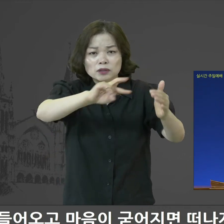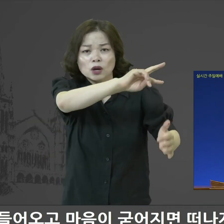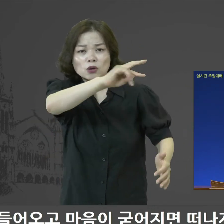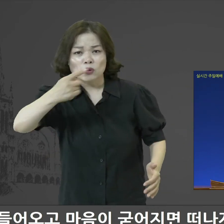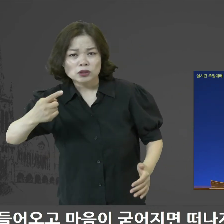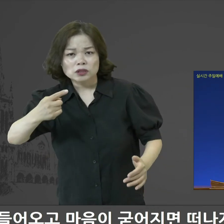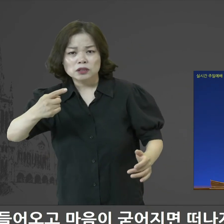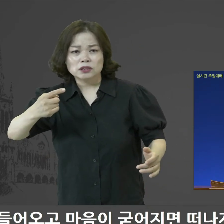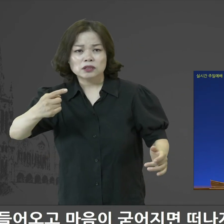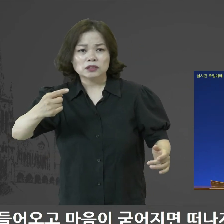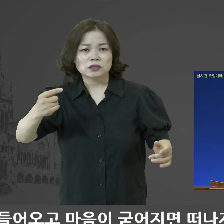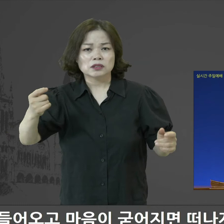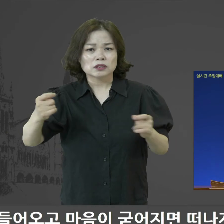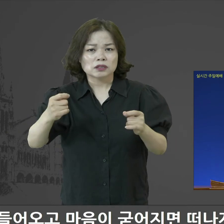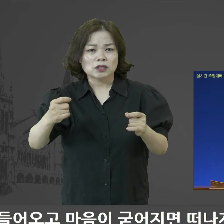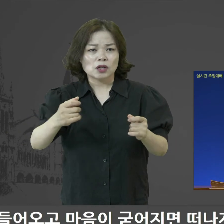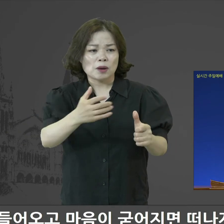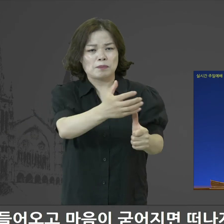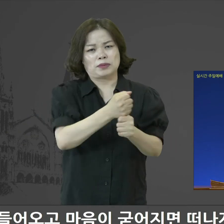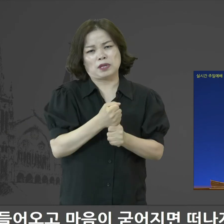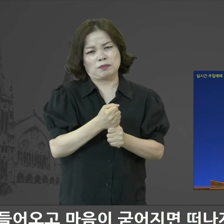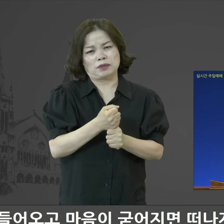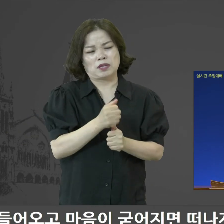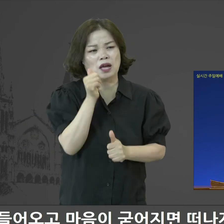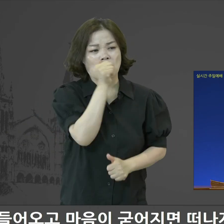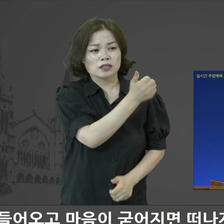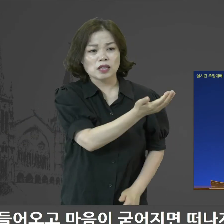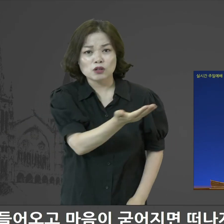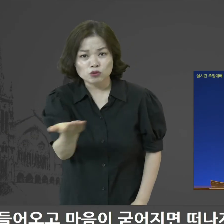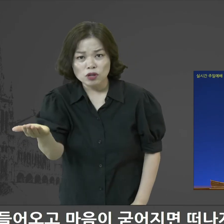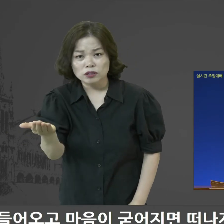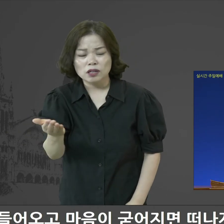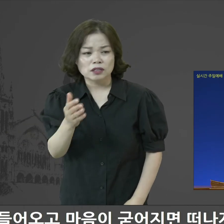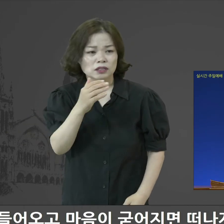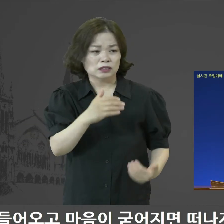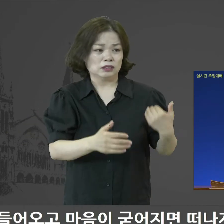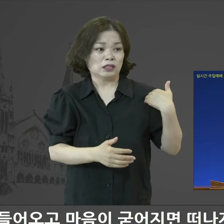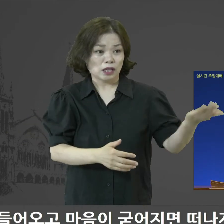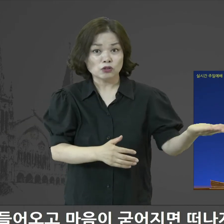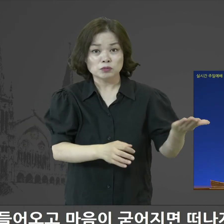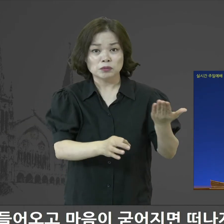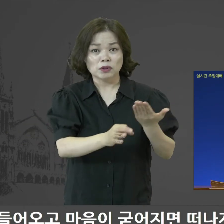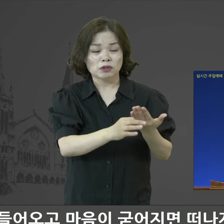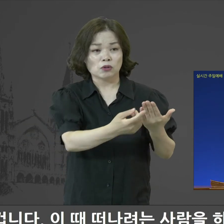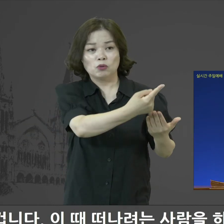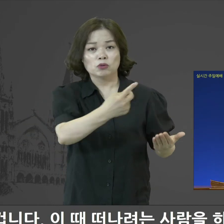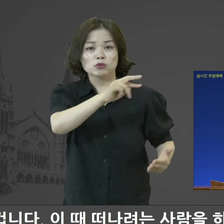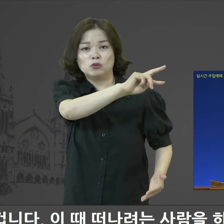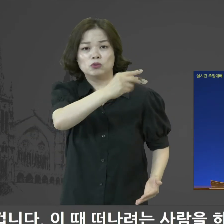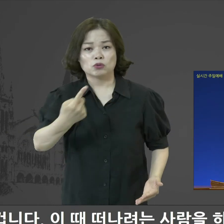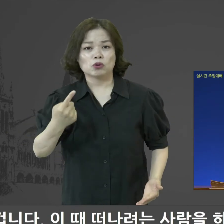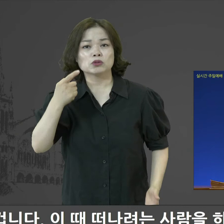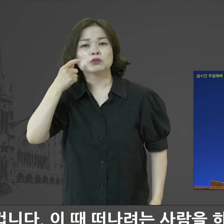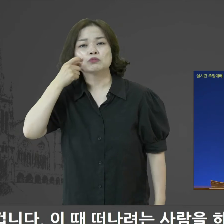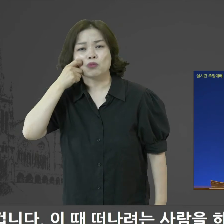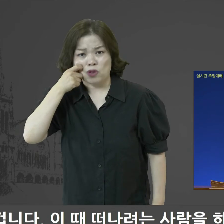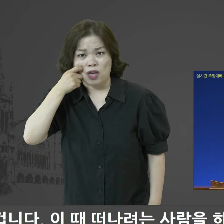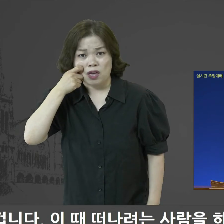있도록 가까울수록 누가 붙들어줘야 됩니다. 안내해줘야 돼요. 가만 놔두면 못 떠납니다. 그래서